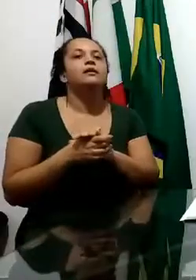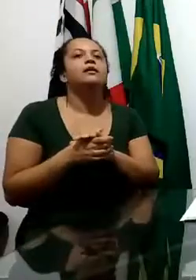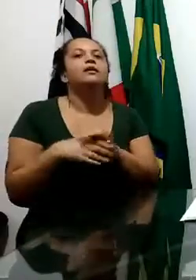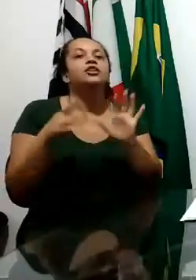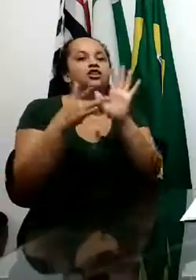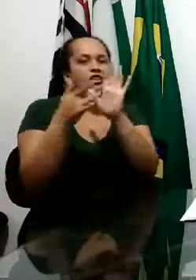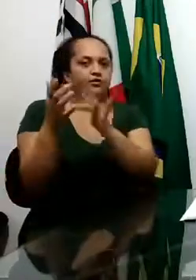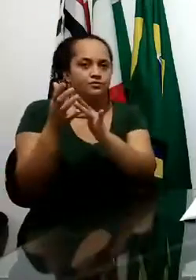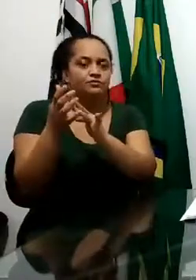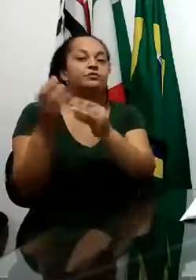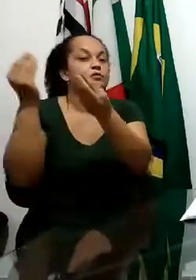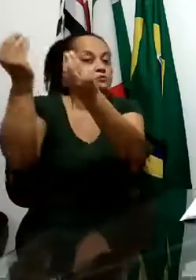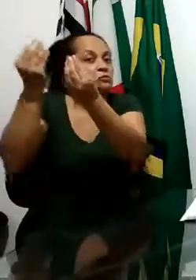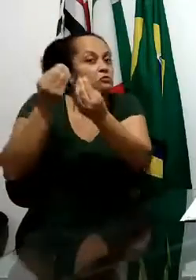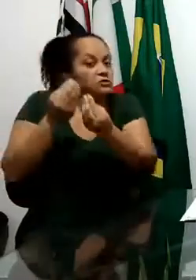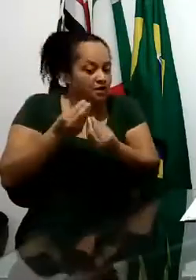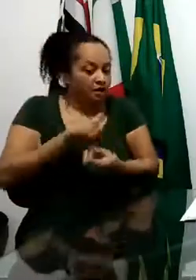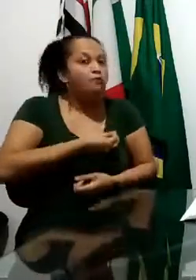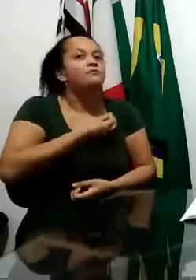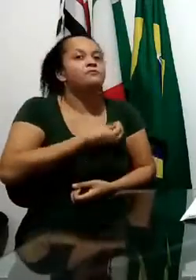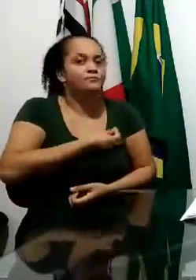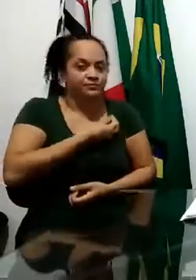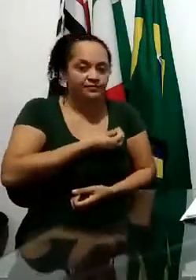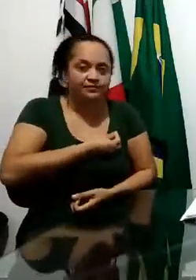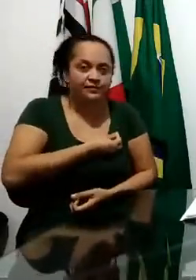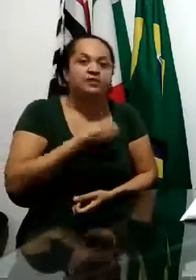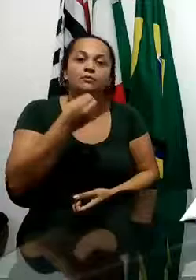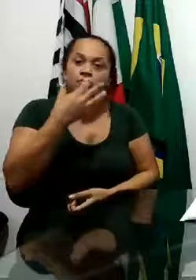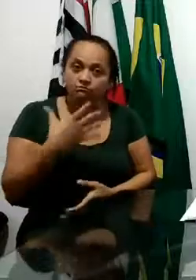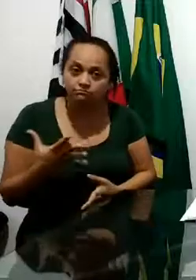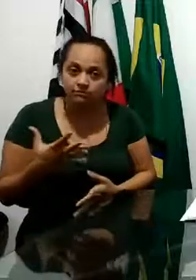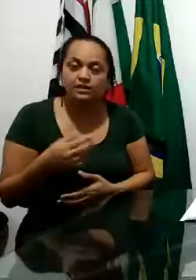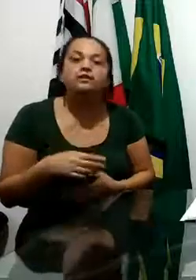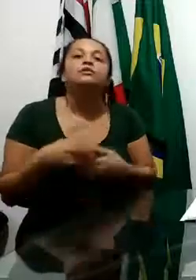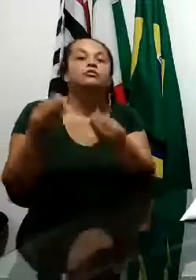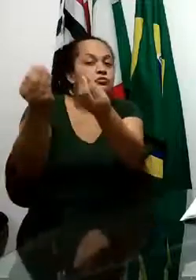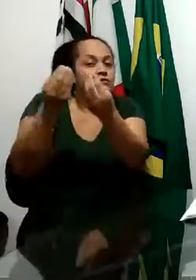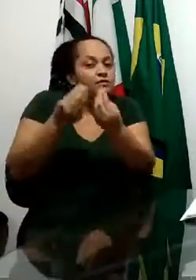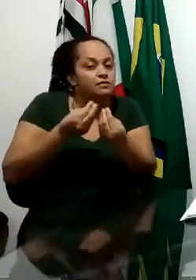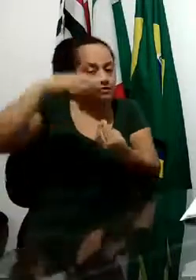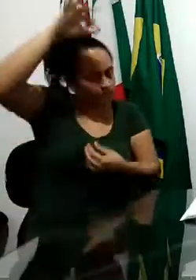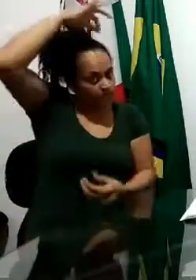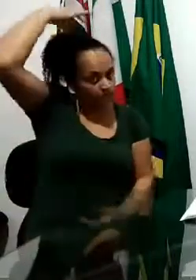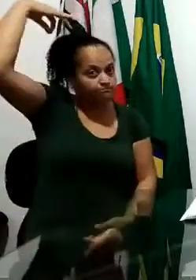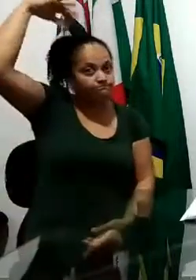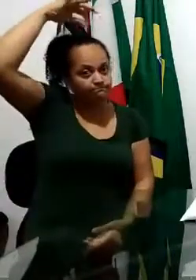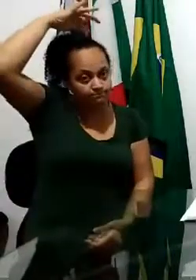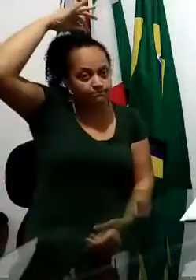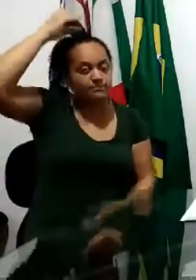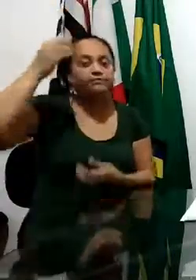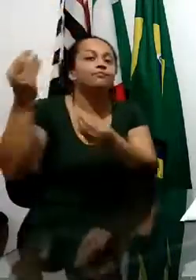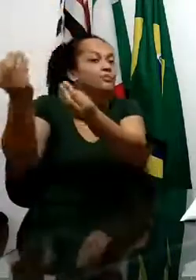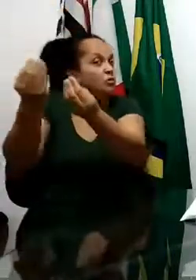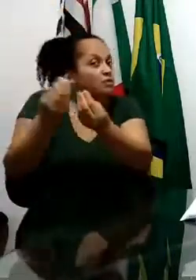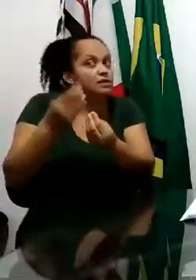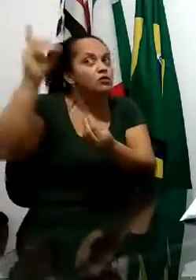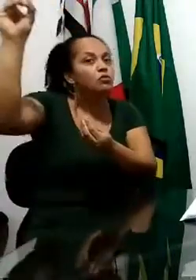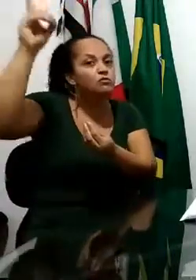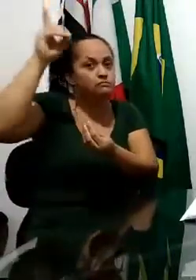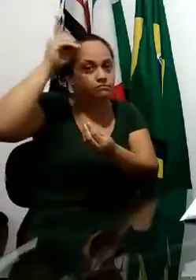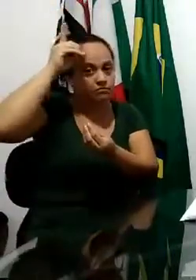a sua vida, da sua natureza, nos deu o Espírito Santo, nos deu dons e